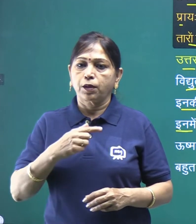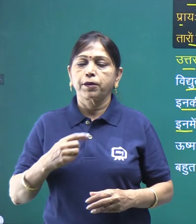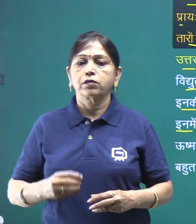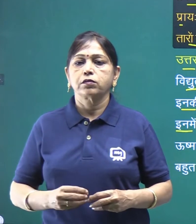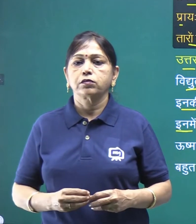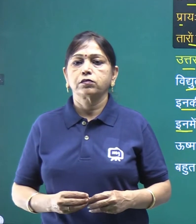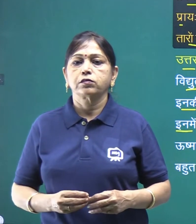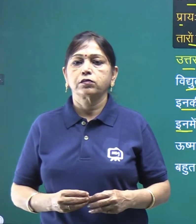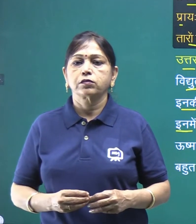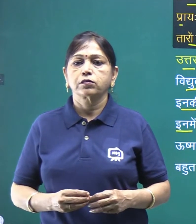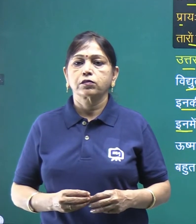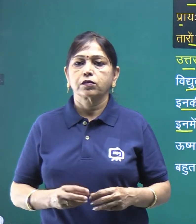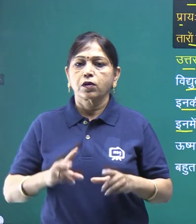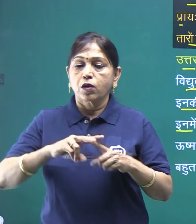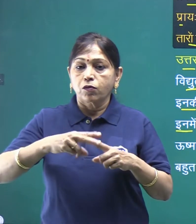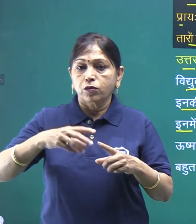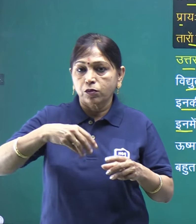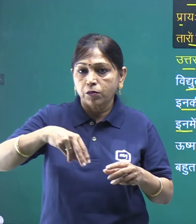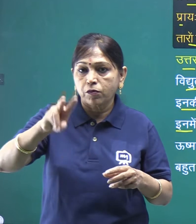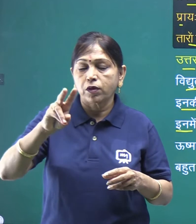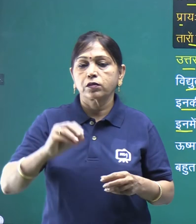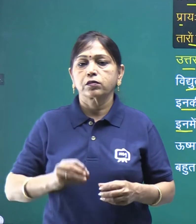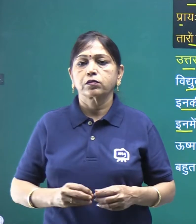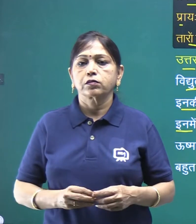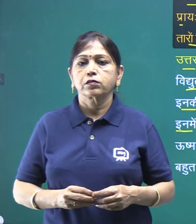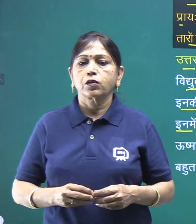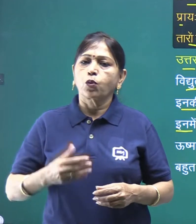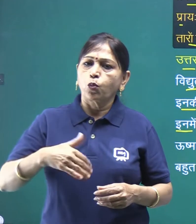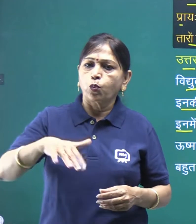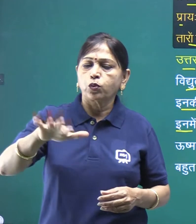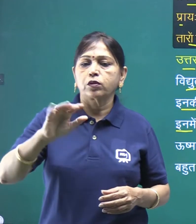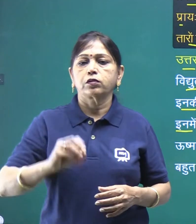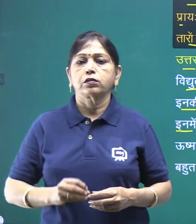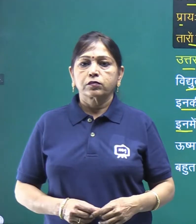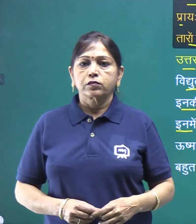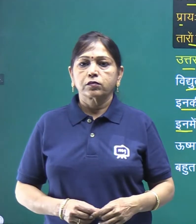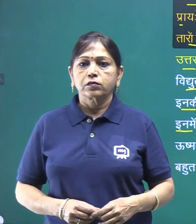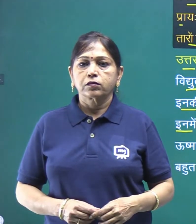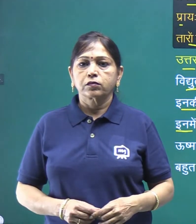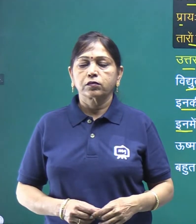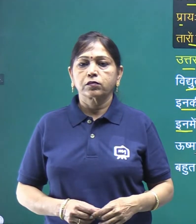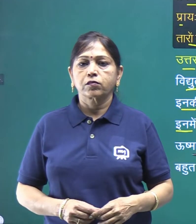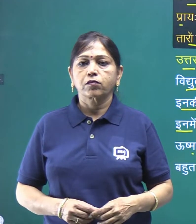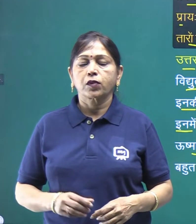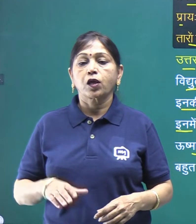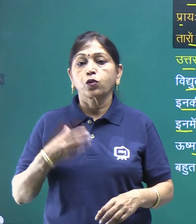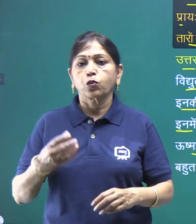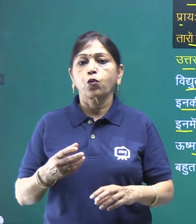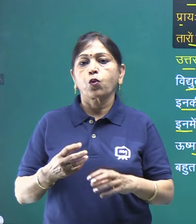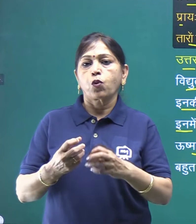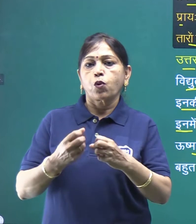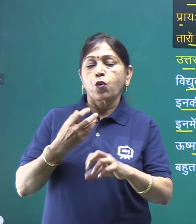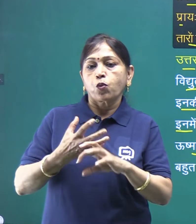इनमें विद्युत प्रवाहित होती है तो ऊष्मा के रूप